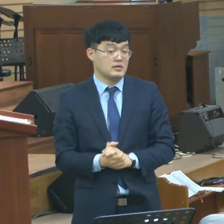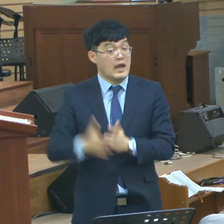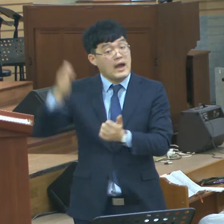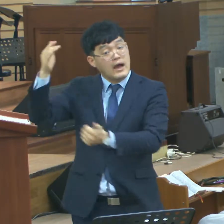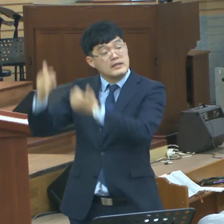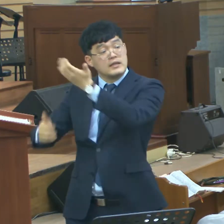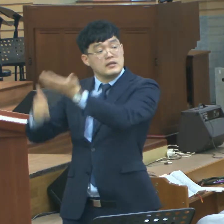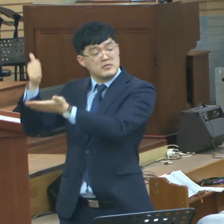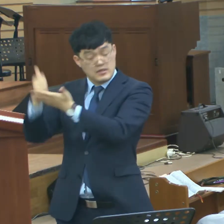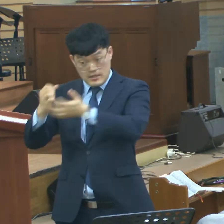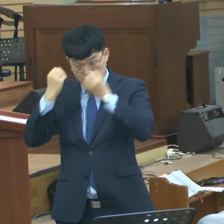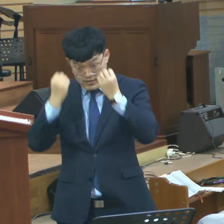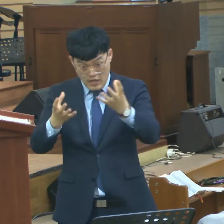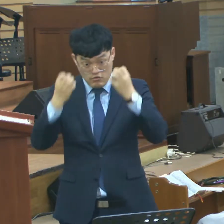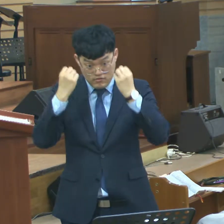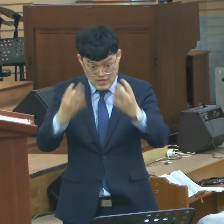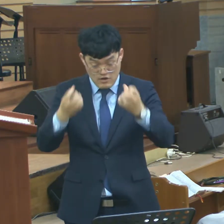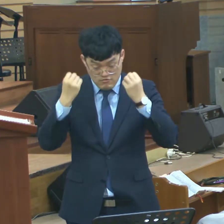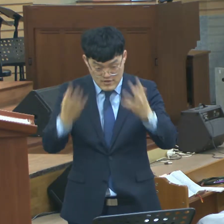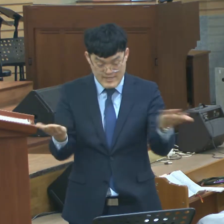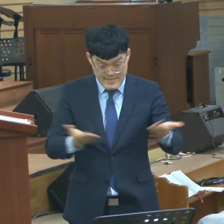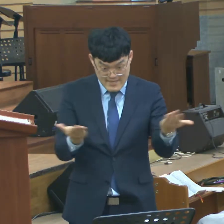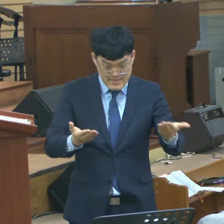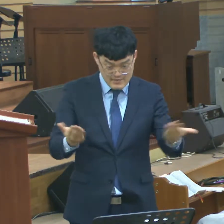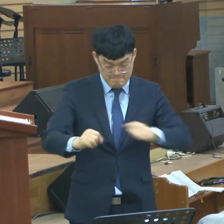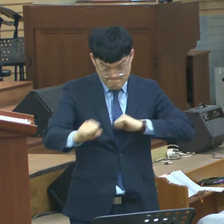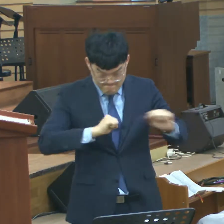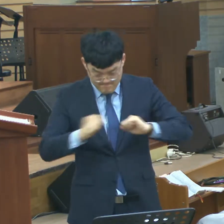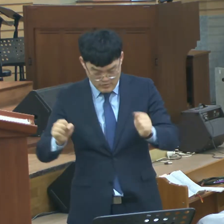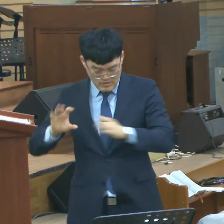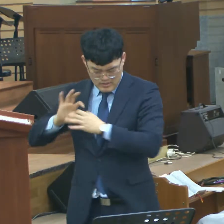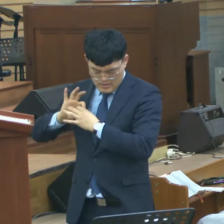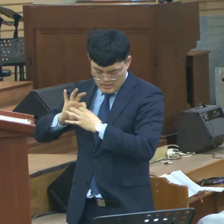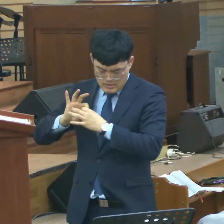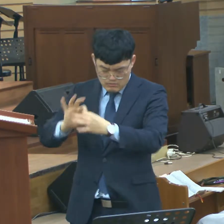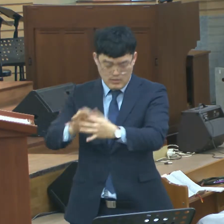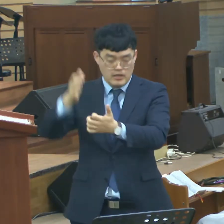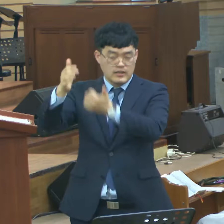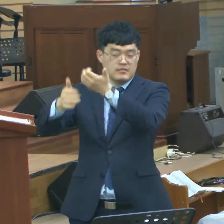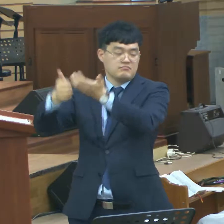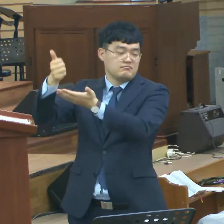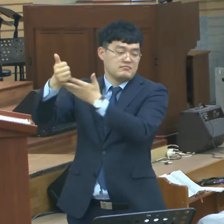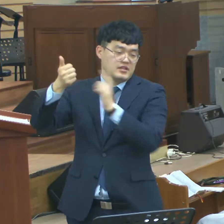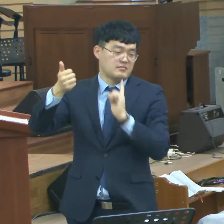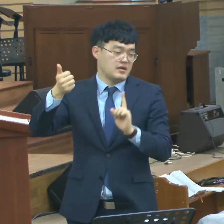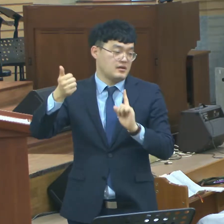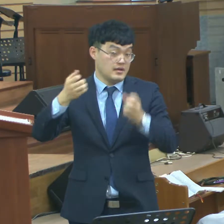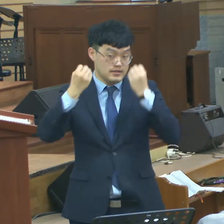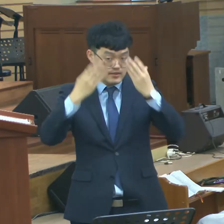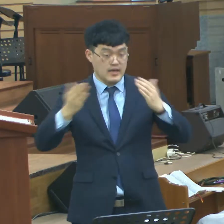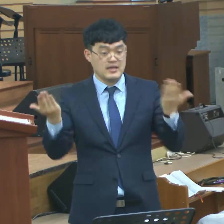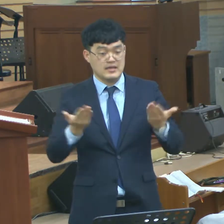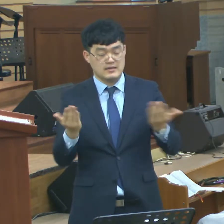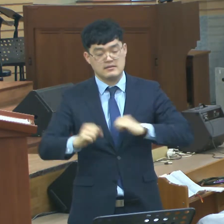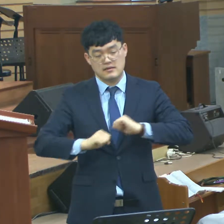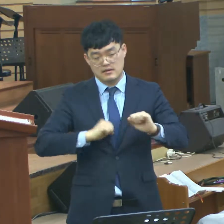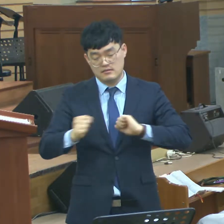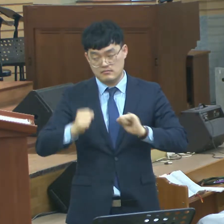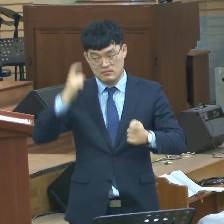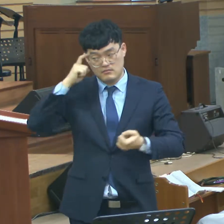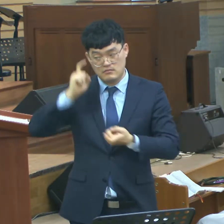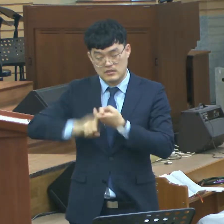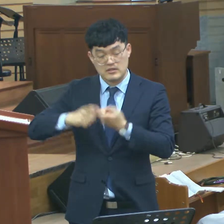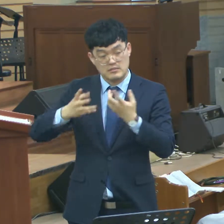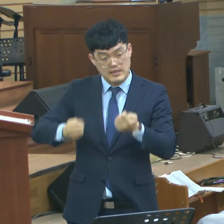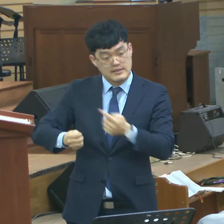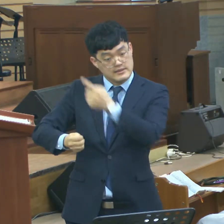하나님은 새로운 얘기를 쓰시는데 관심이 많아요. 새로운 이야기, 새 일을 행하시는데 관심이 많아요.